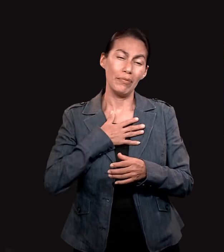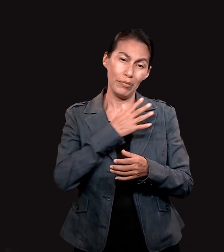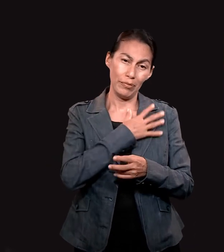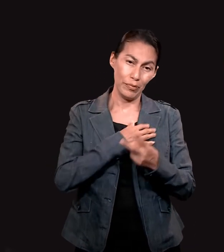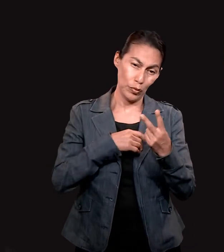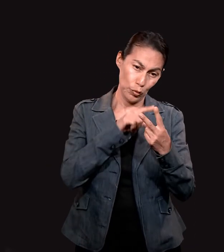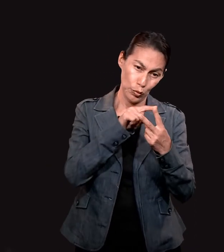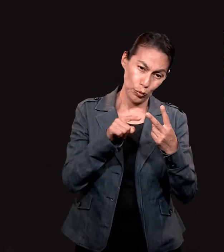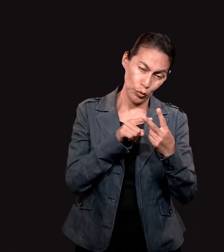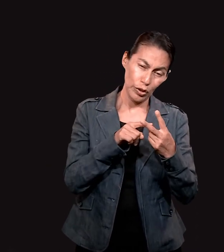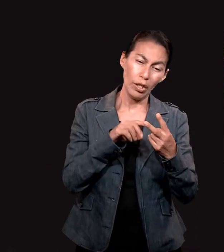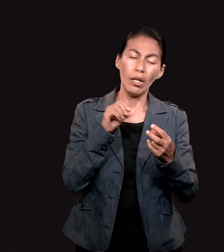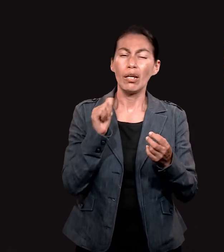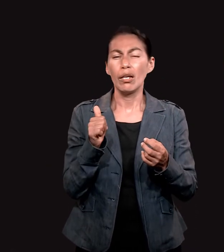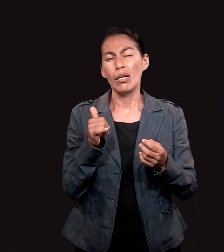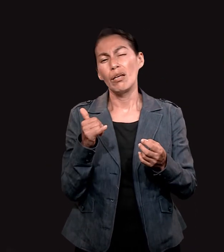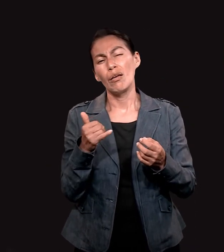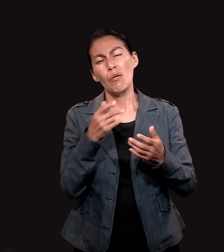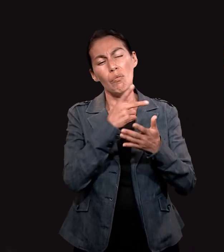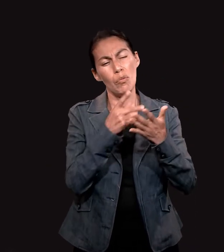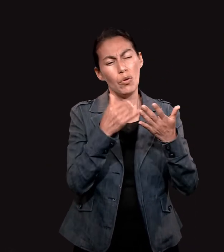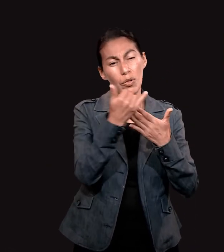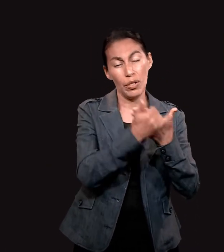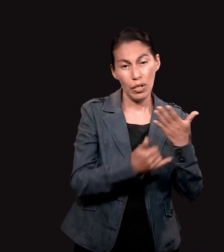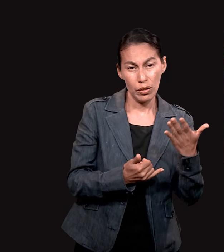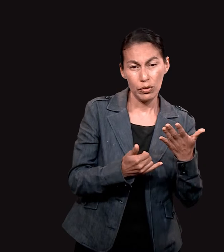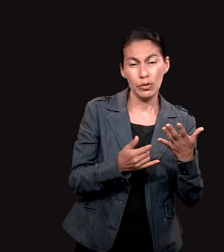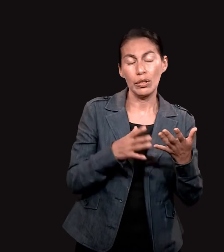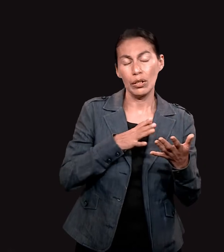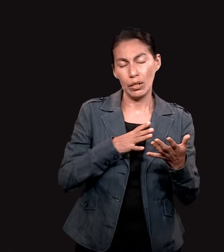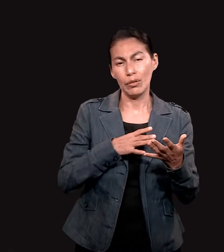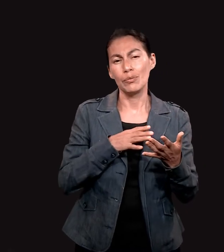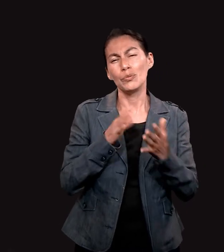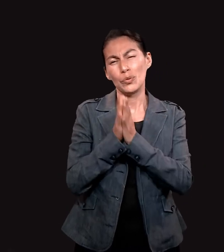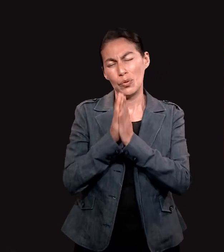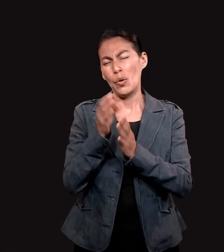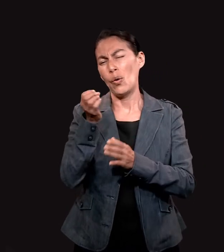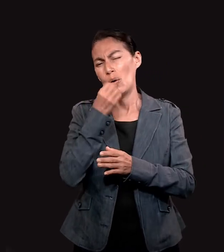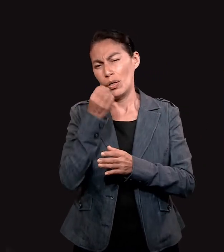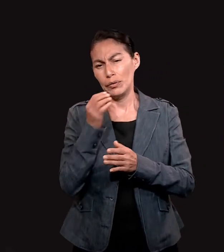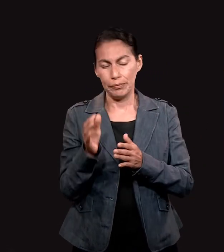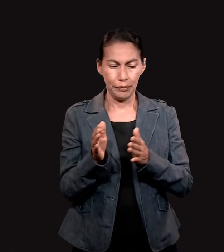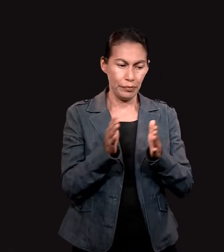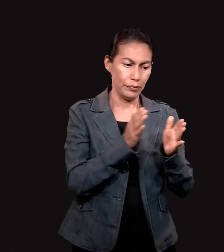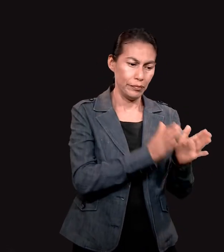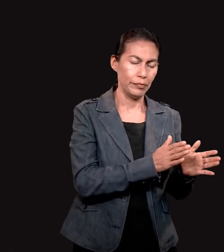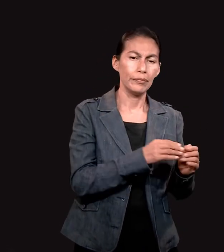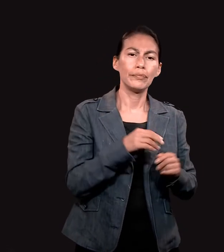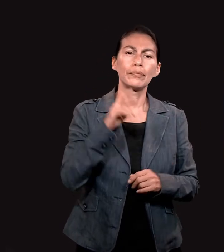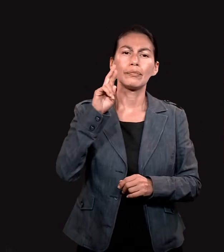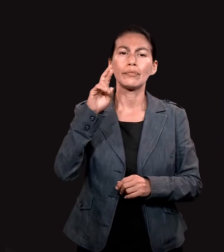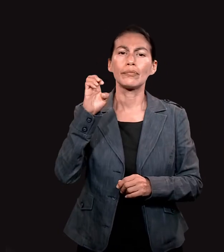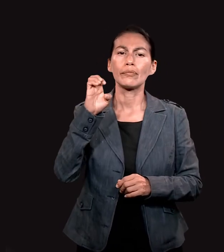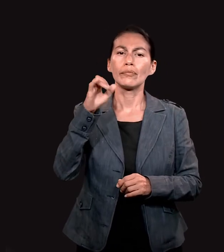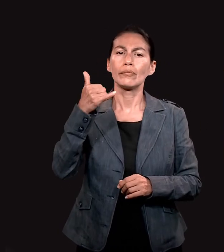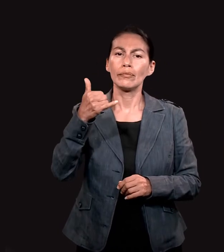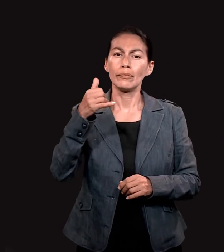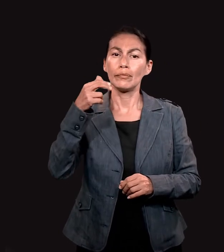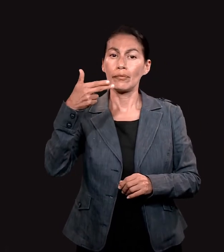unos problemas que tengo con unos proyectos. Vamos a estar orando por eso, Jairo. Rey